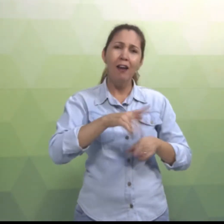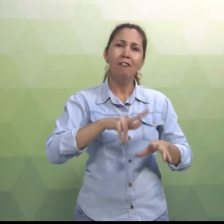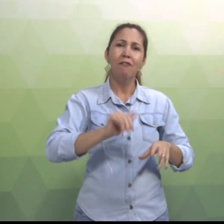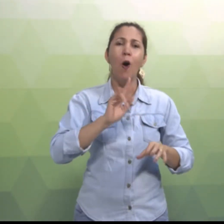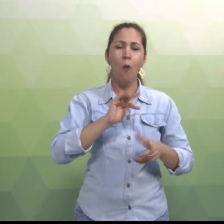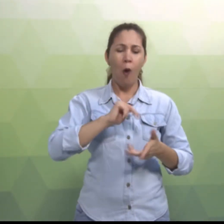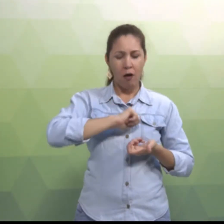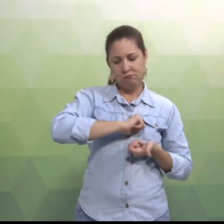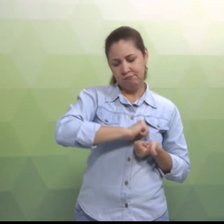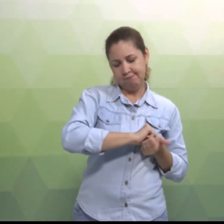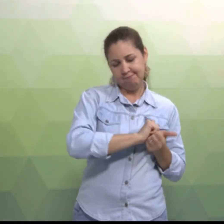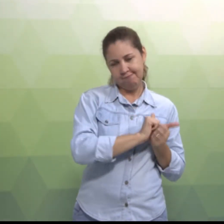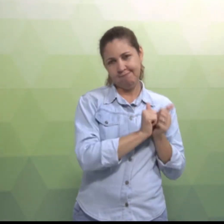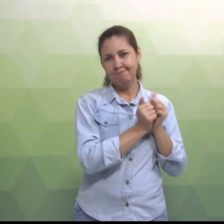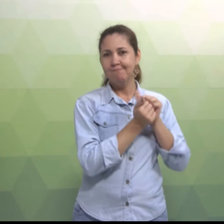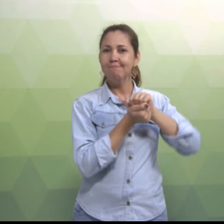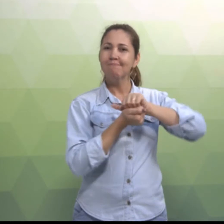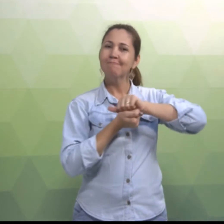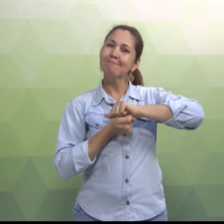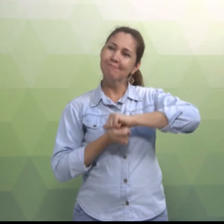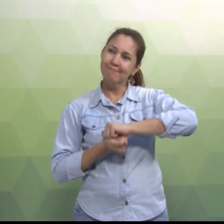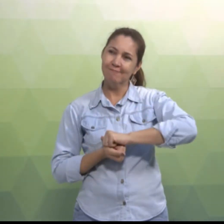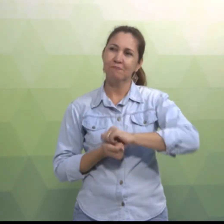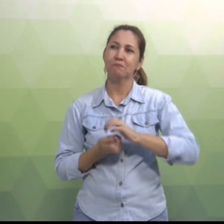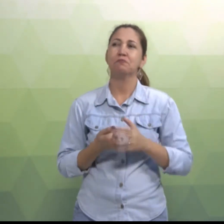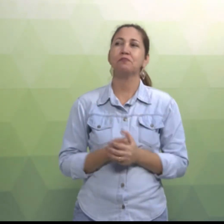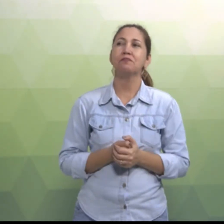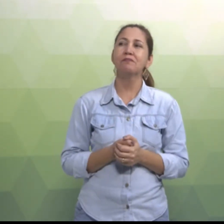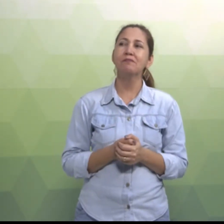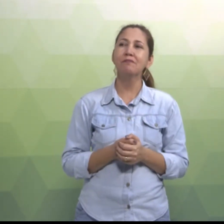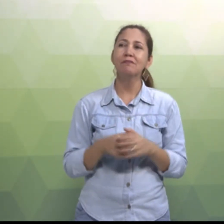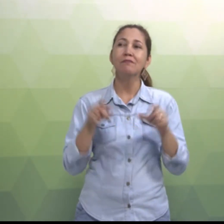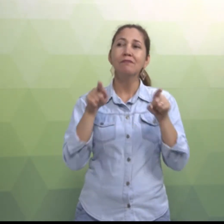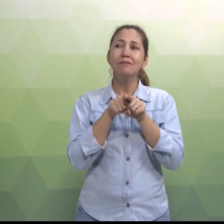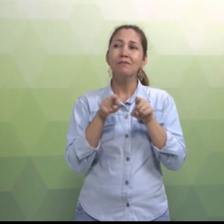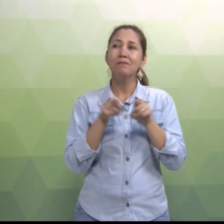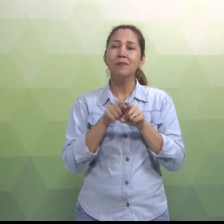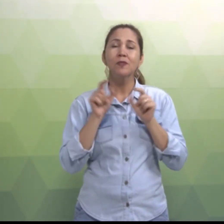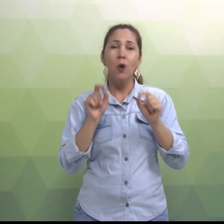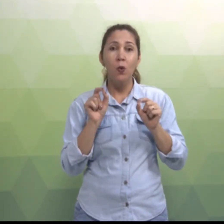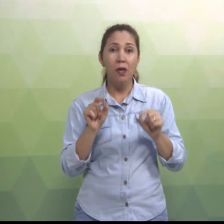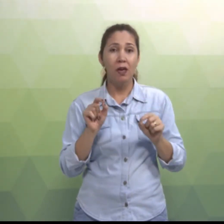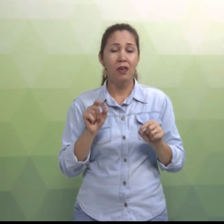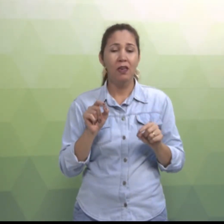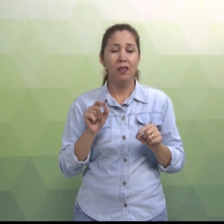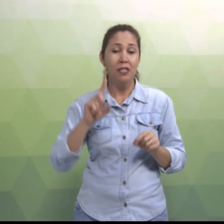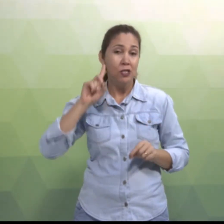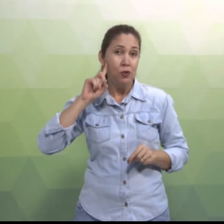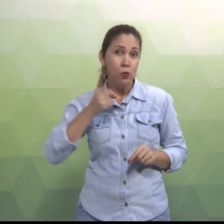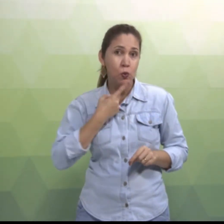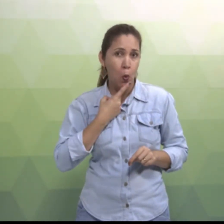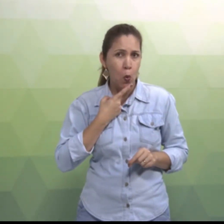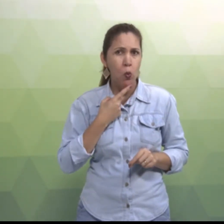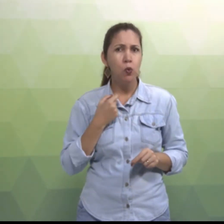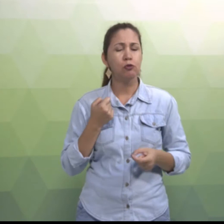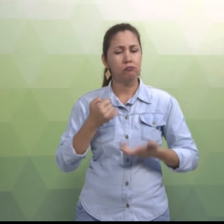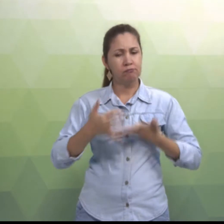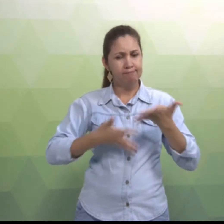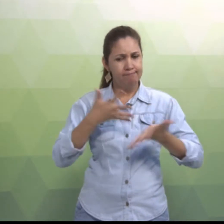também. Então, quando ele adentra a comunidade surda, ele vai aprender a língua de sinais. Então, haverá um processo de adaptação.